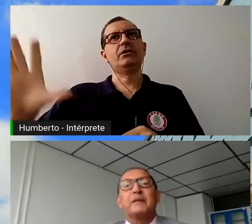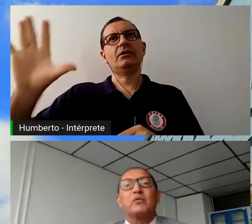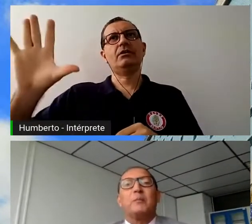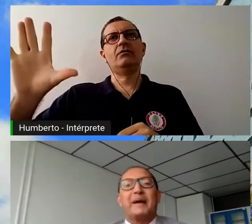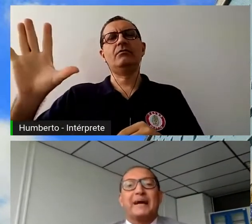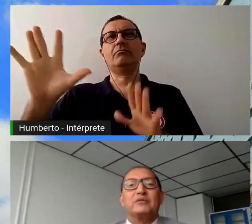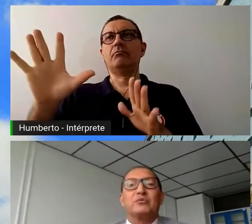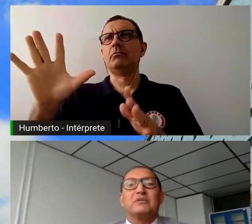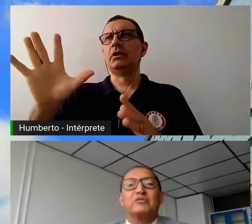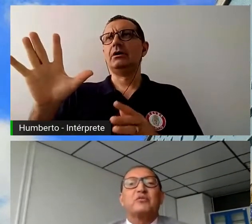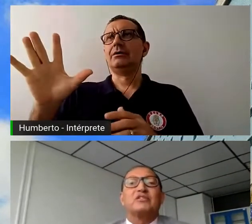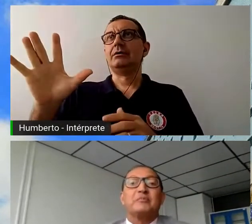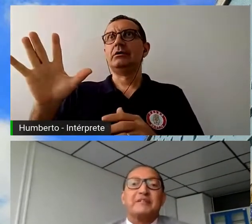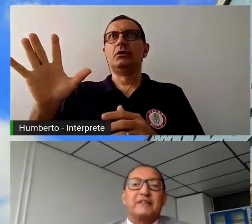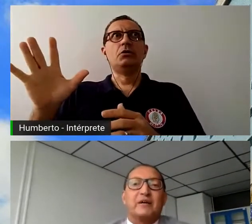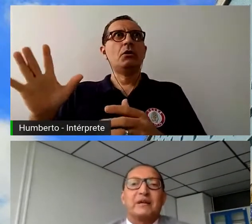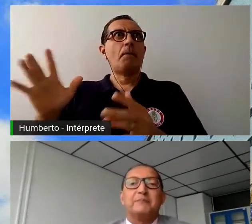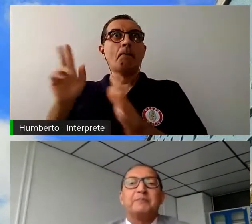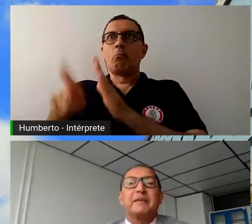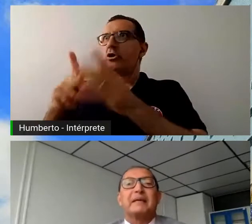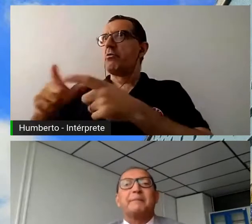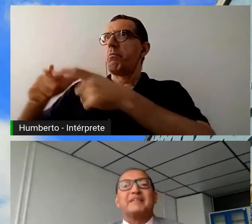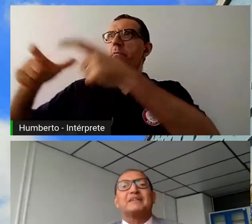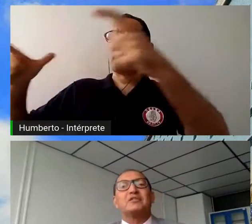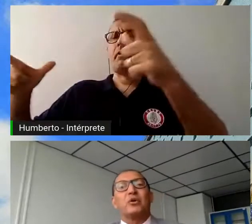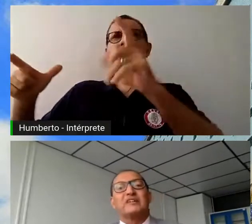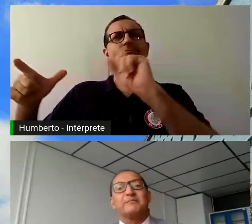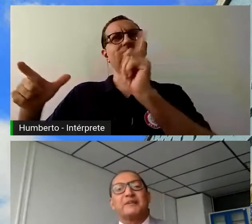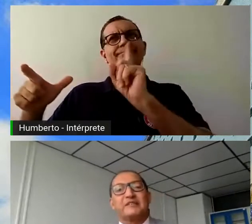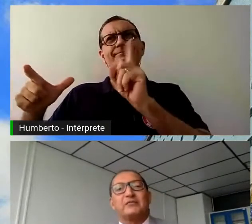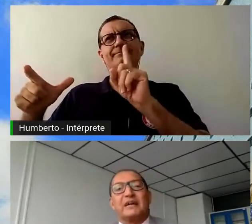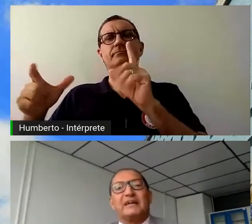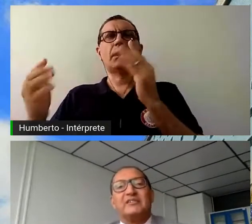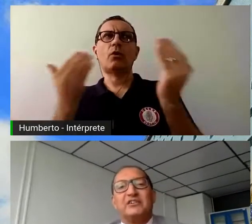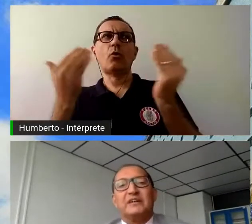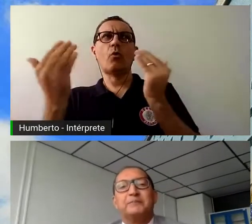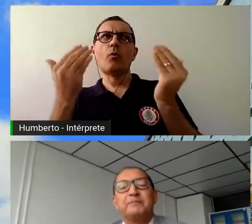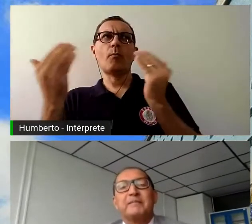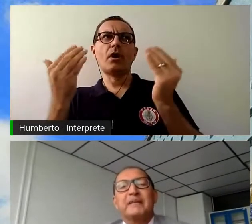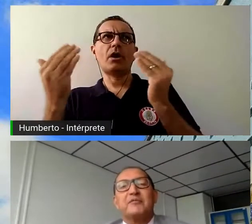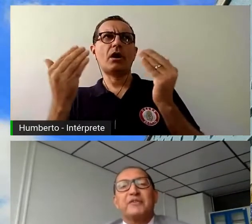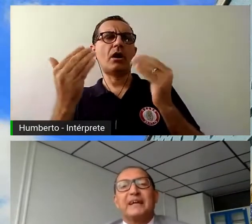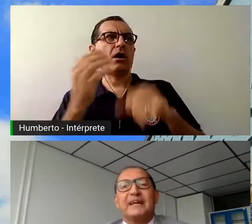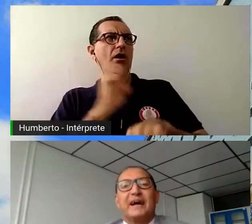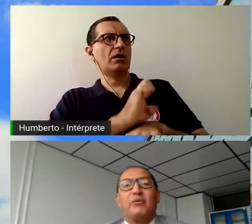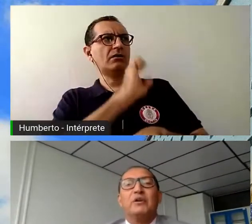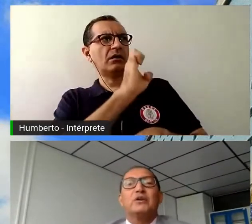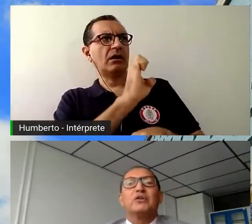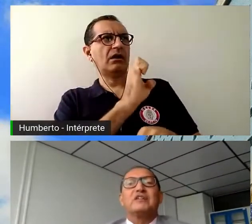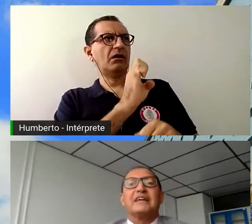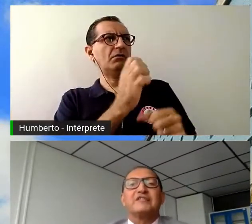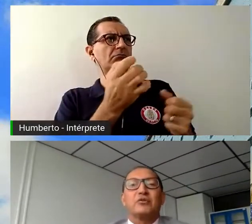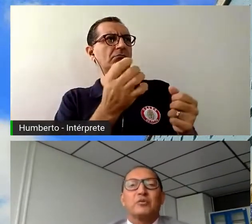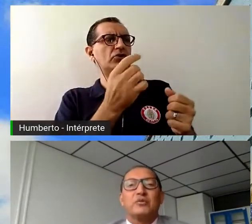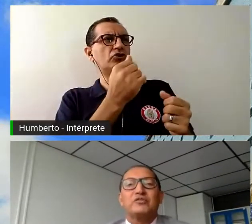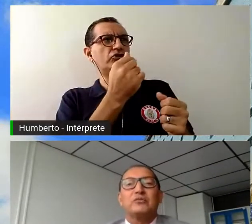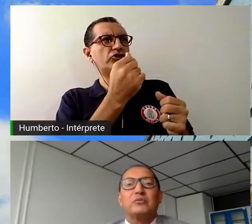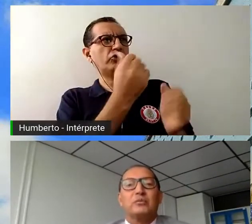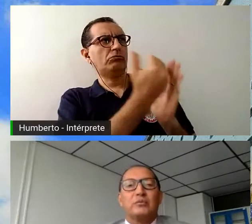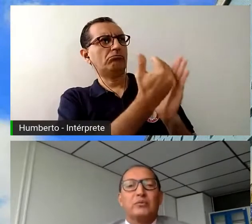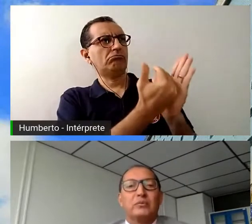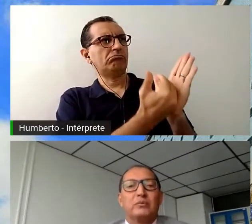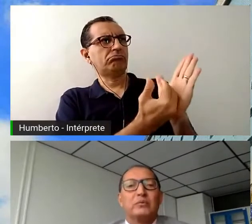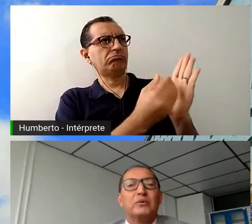mas comparado, inclusive, com a dimensão, né? Que, apesar de toda a expansão da rede federal, nós ainda